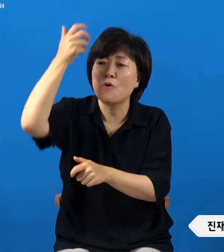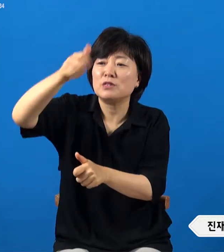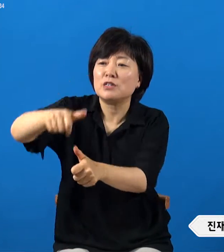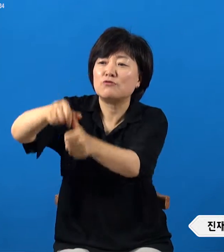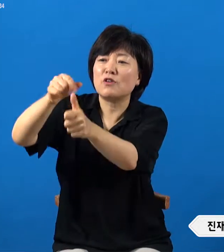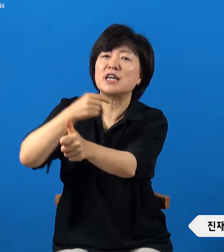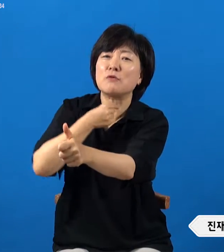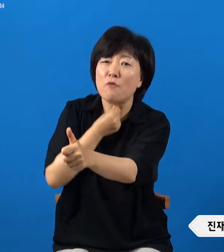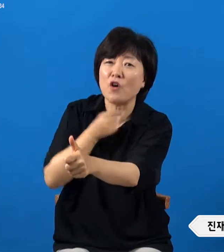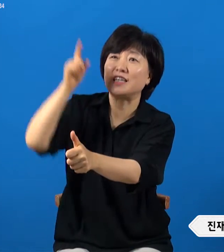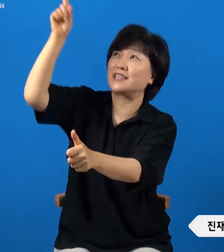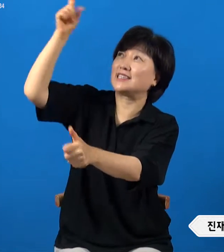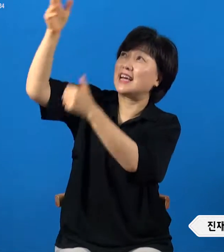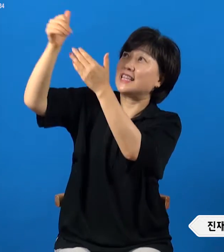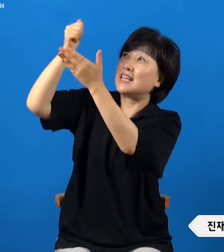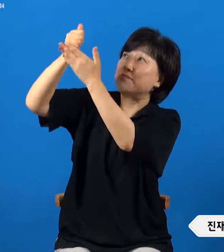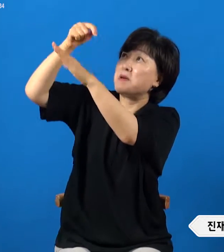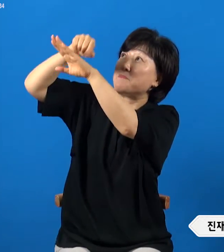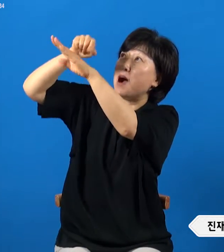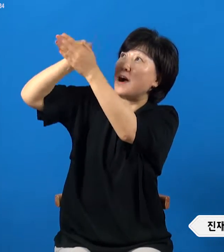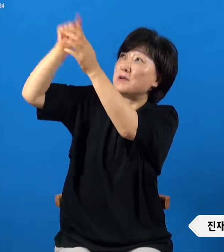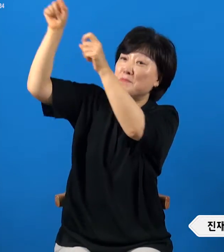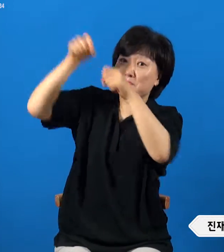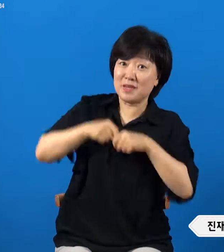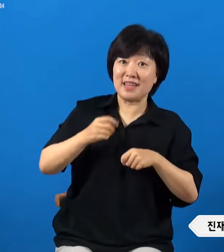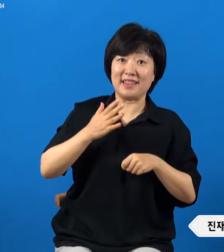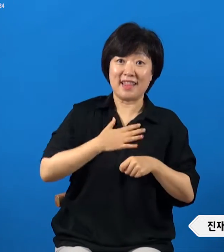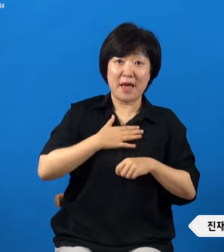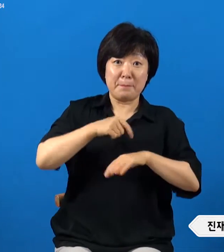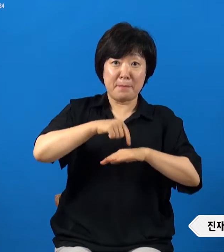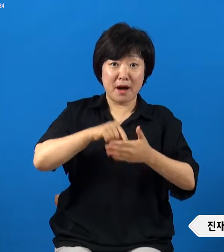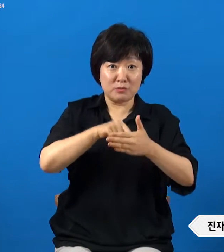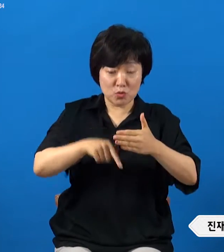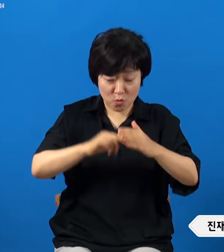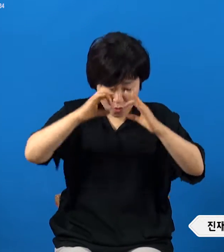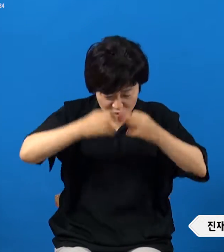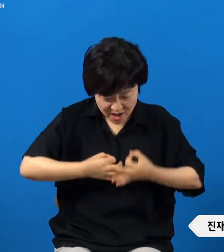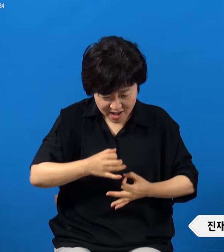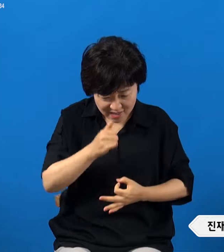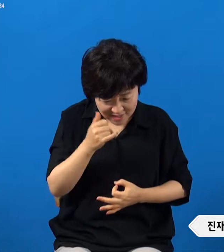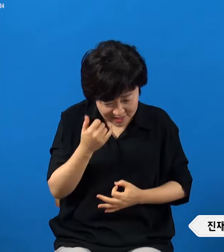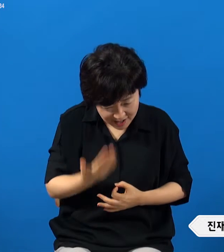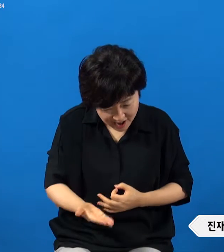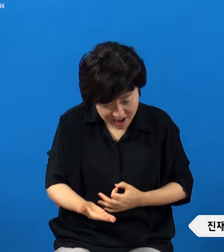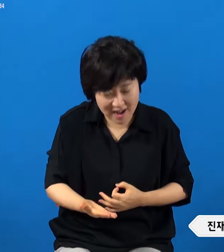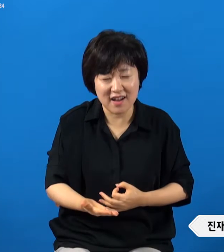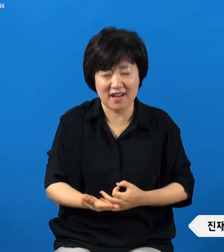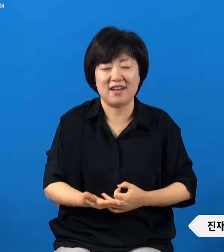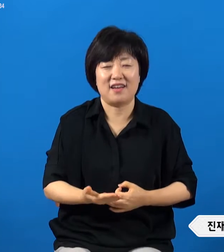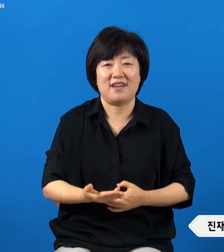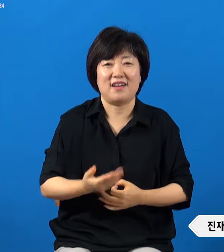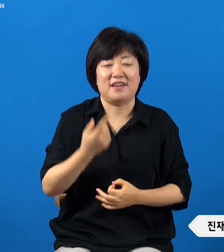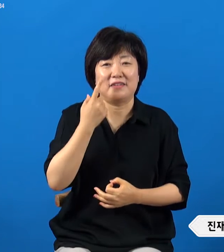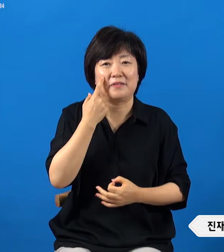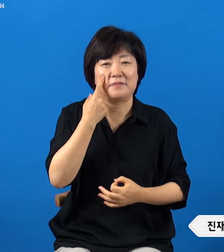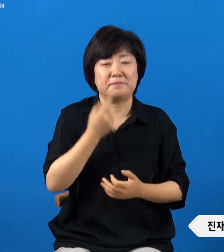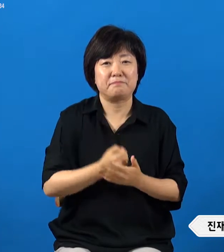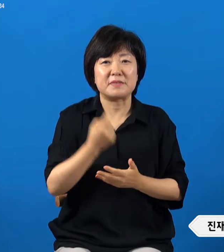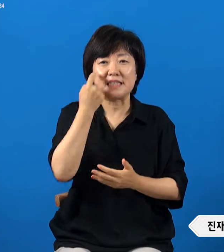향한 그 마음, 구령의 열정이 우리 가운데 있는가라는 질문을